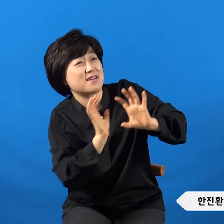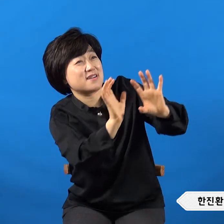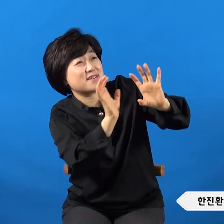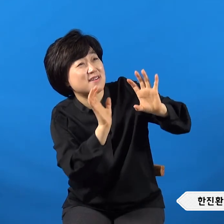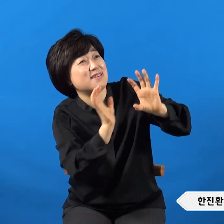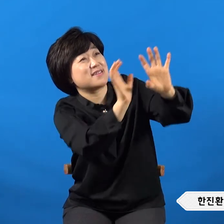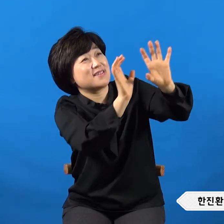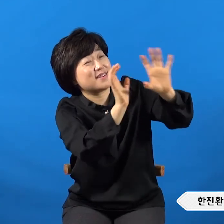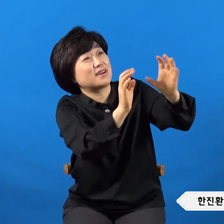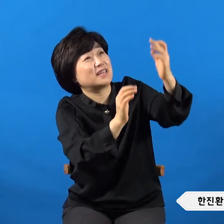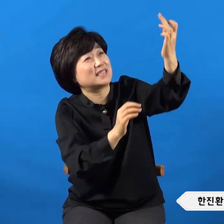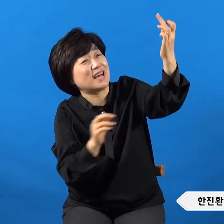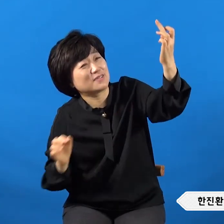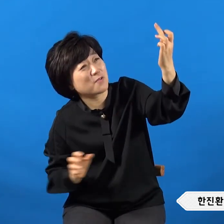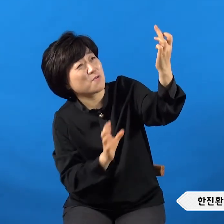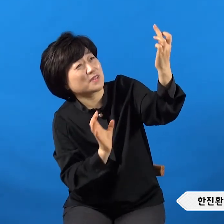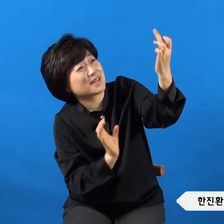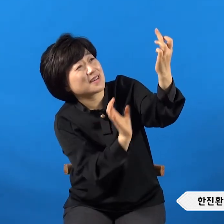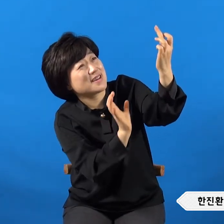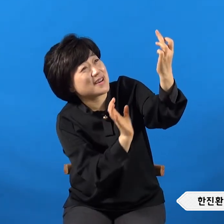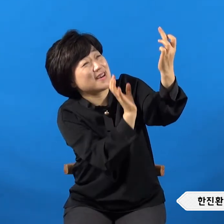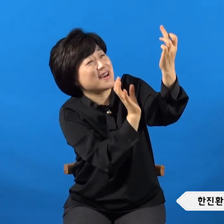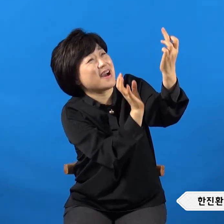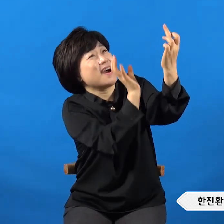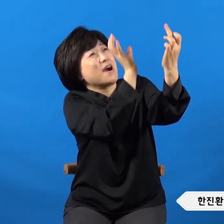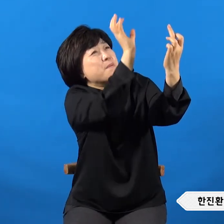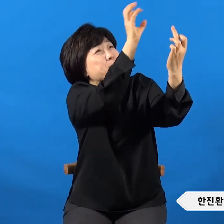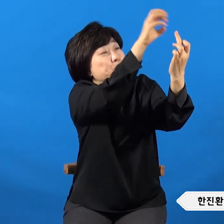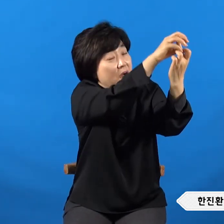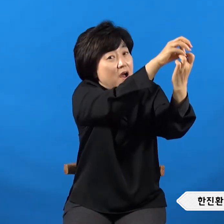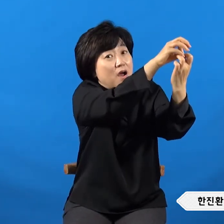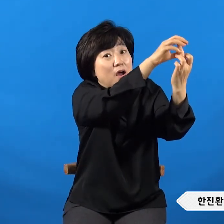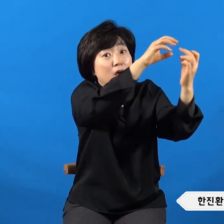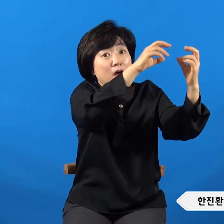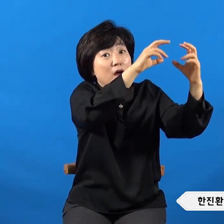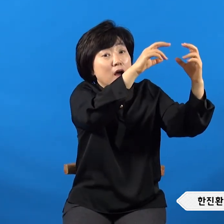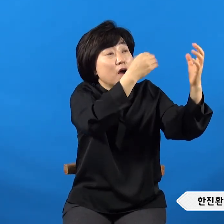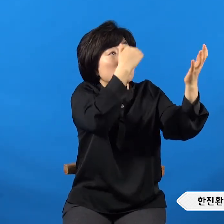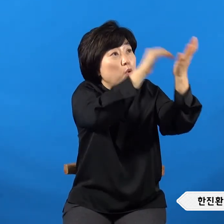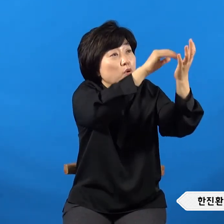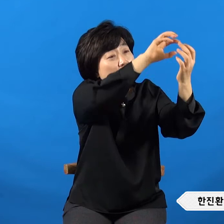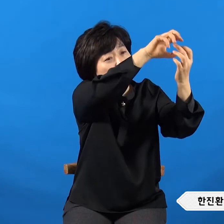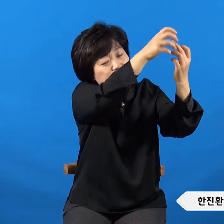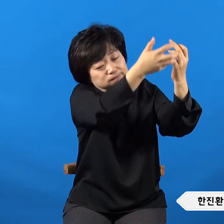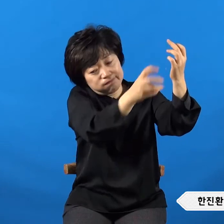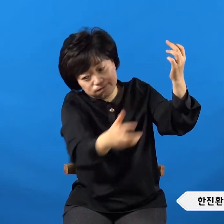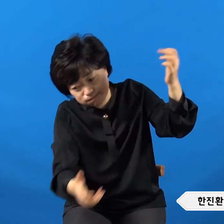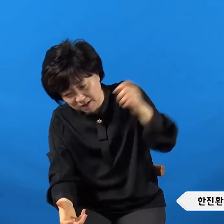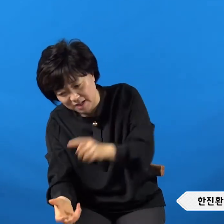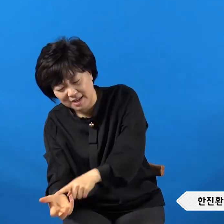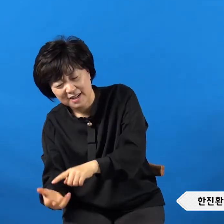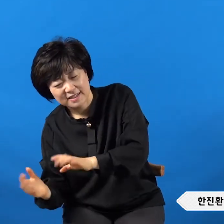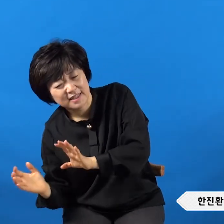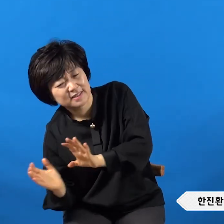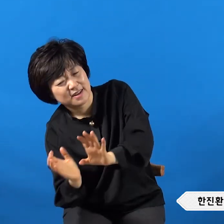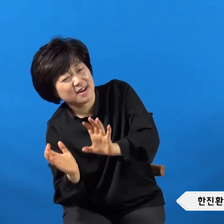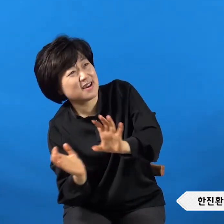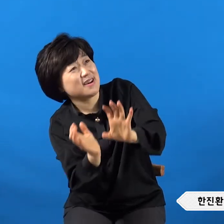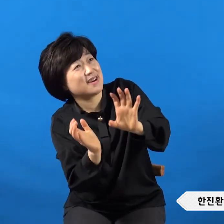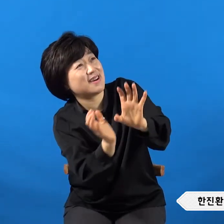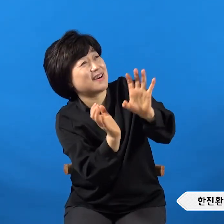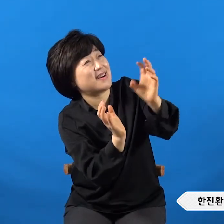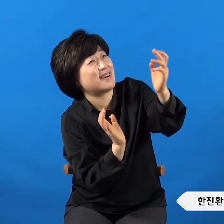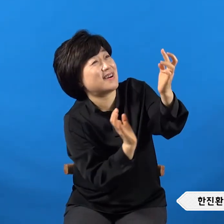하는 그것입니다. 죽을 힘을 다해서 바위를 올려놓으면 또 굴러떨어지고, 또 그냥 밑바닥에서 또 죽을 힘을 다해서